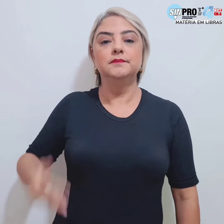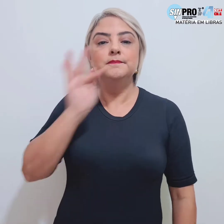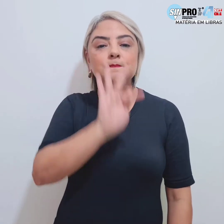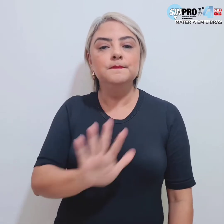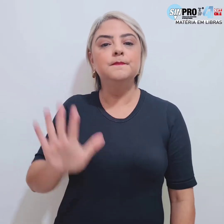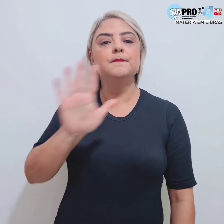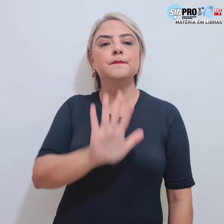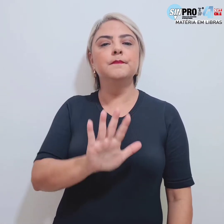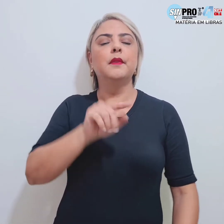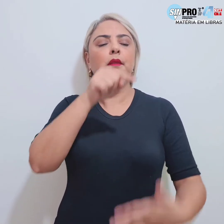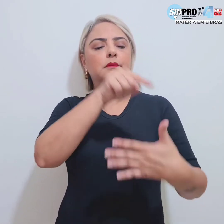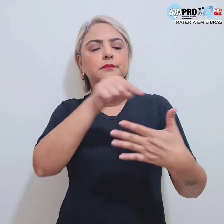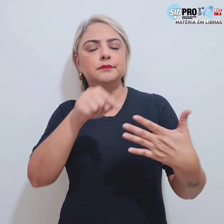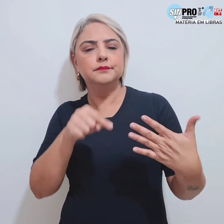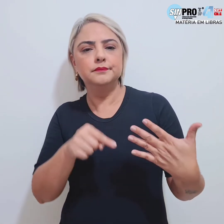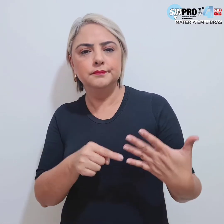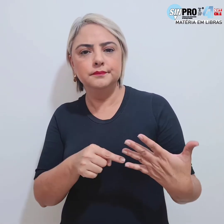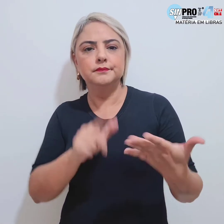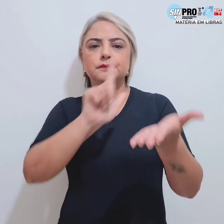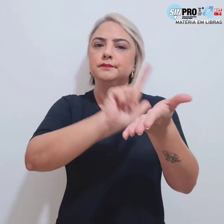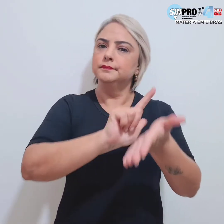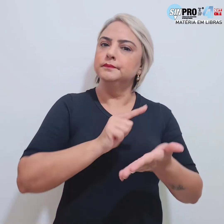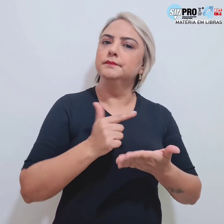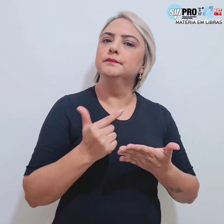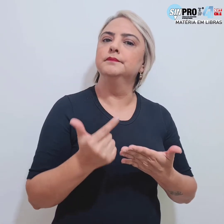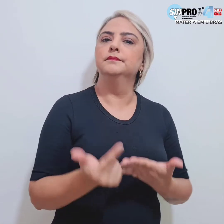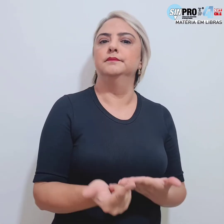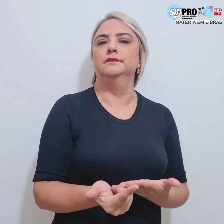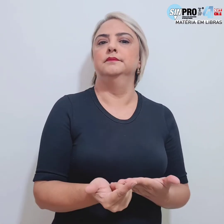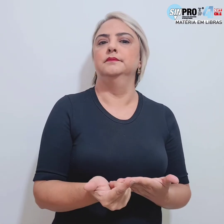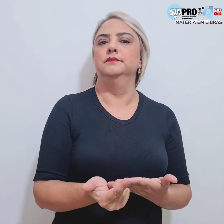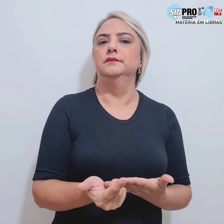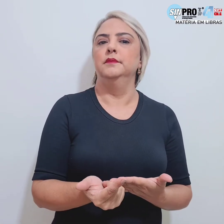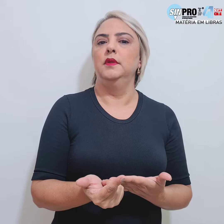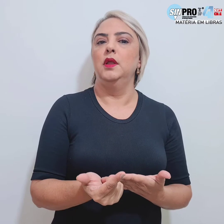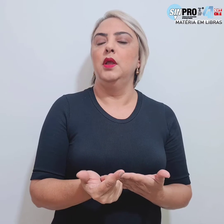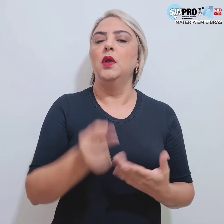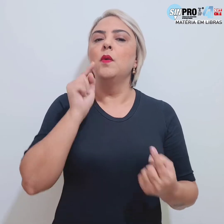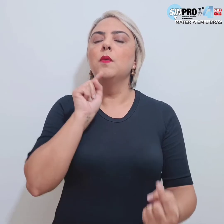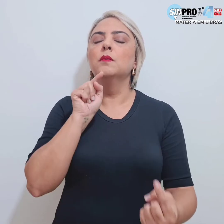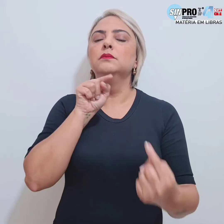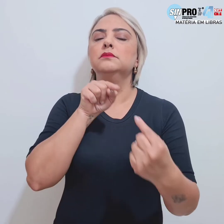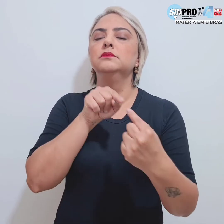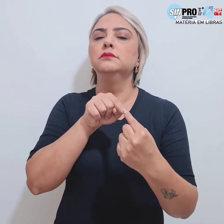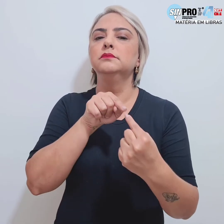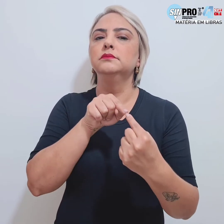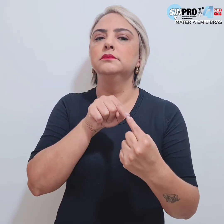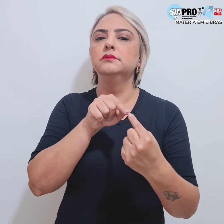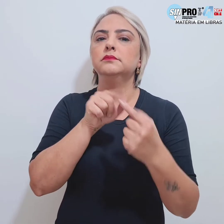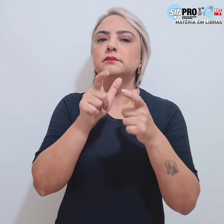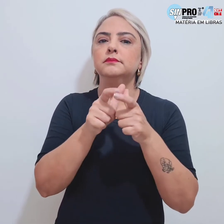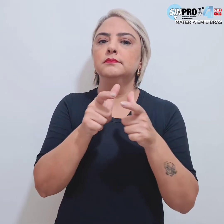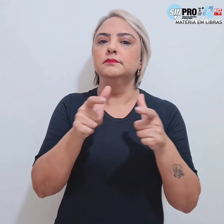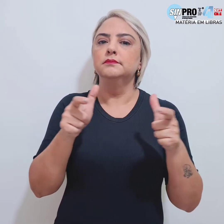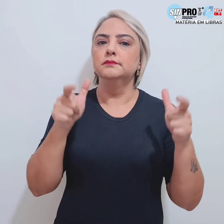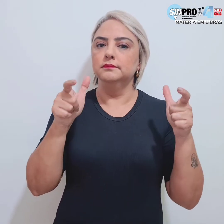das questões abordadas no jornal. Com o objetivo de ampliar ainda mais